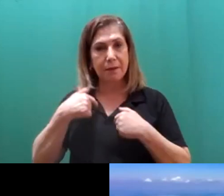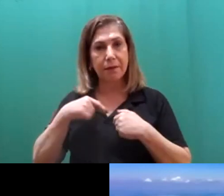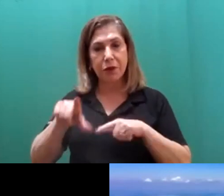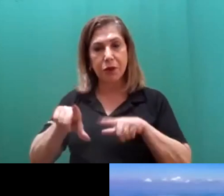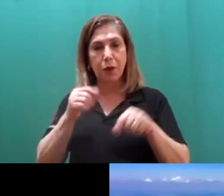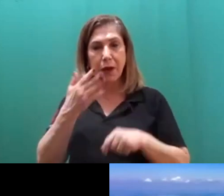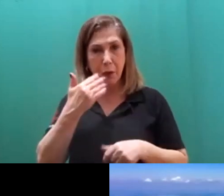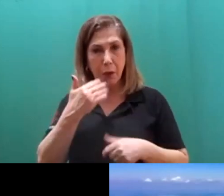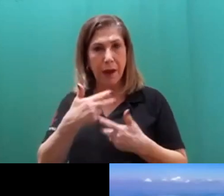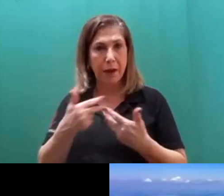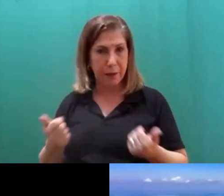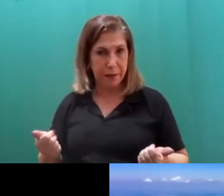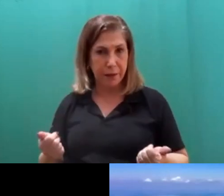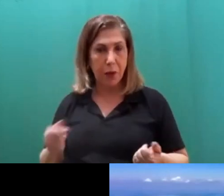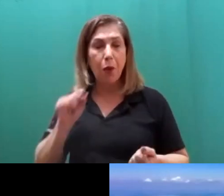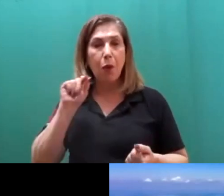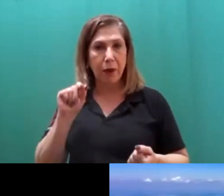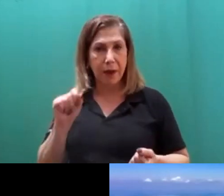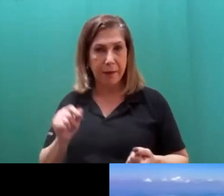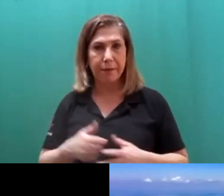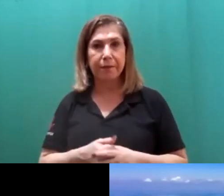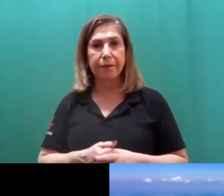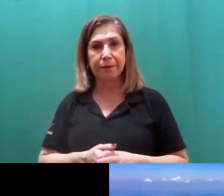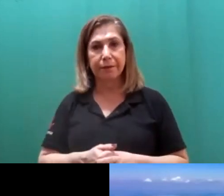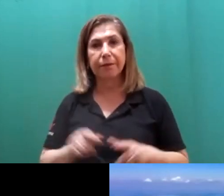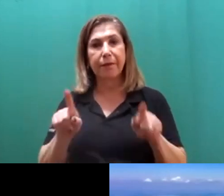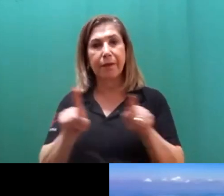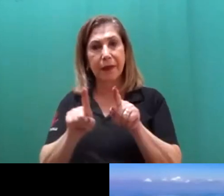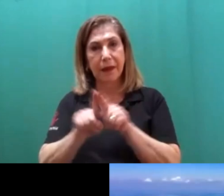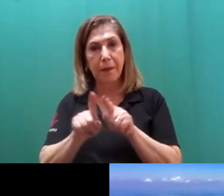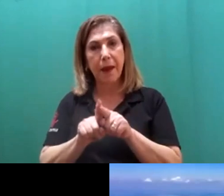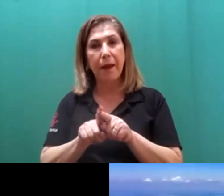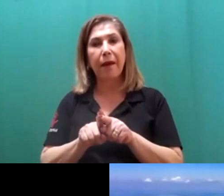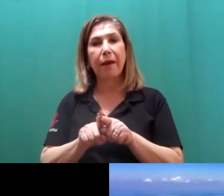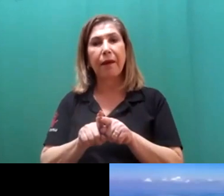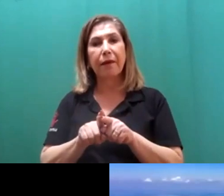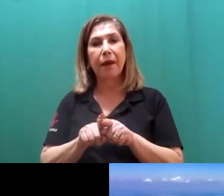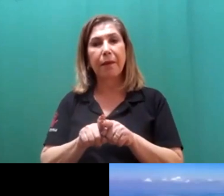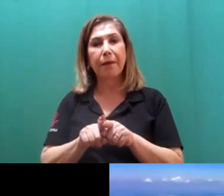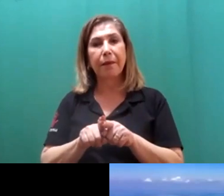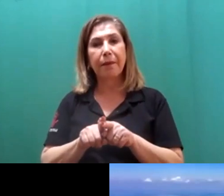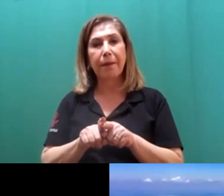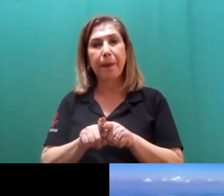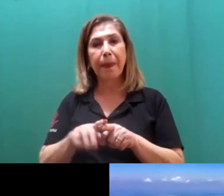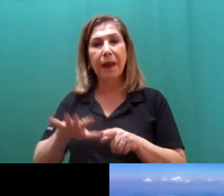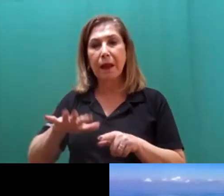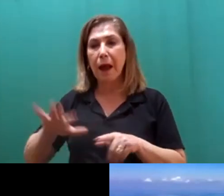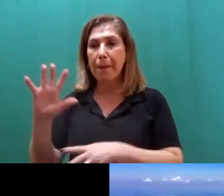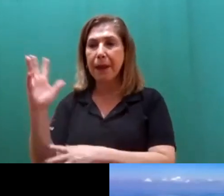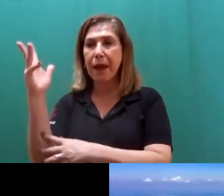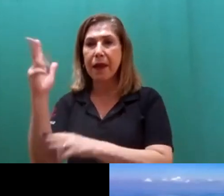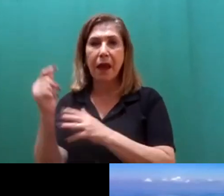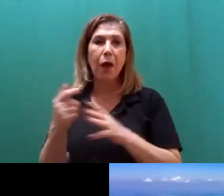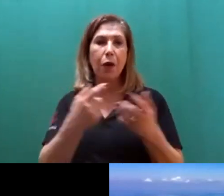qual a consequência disso em toda a macroescala e também na microescala, envolvendo todas as questões socioambientais e